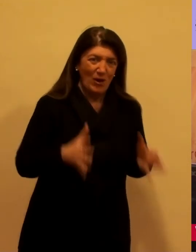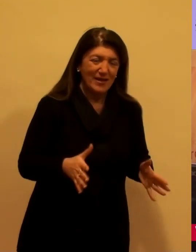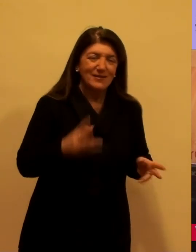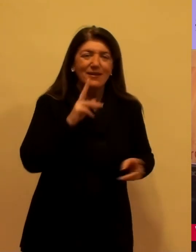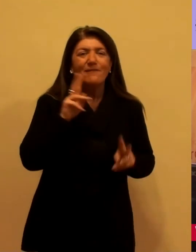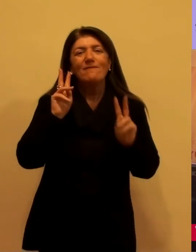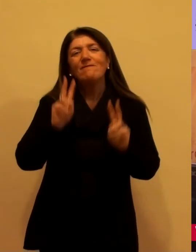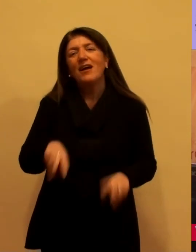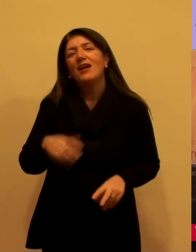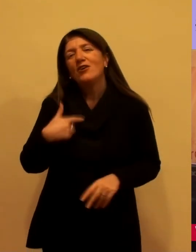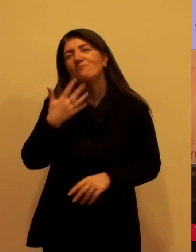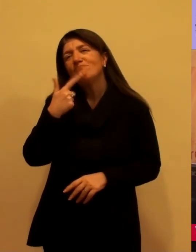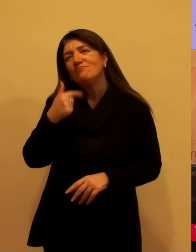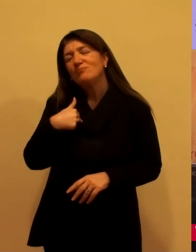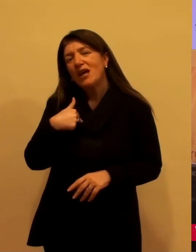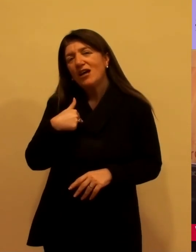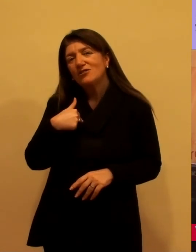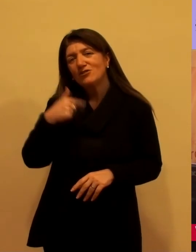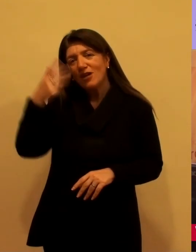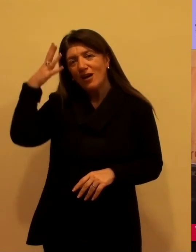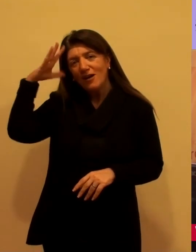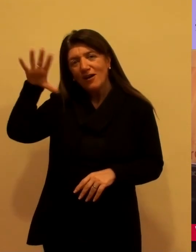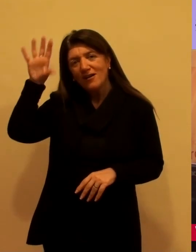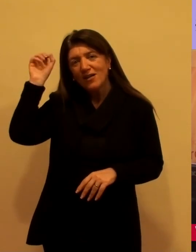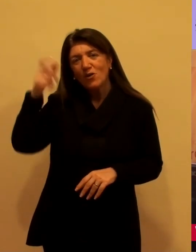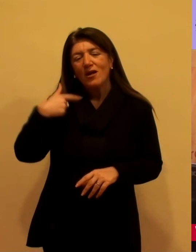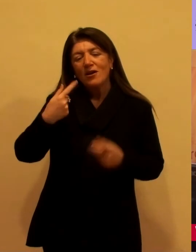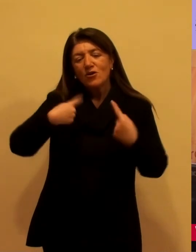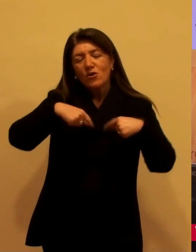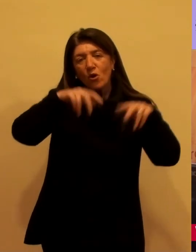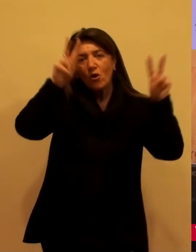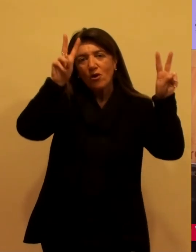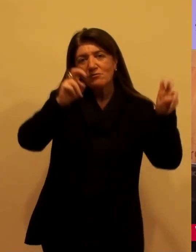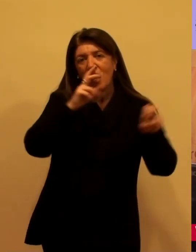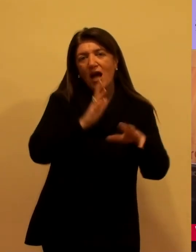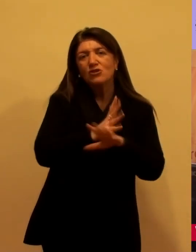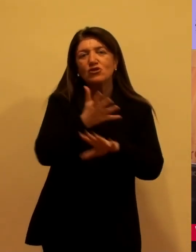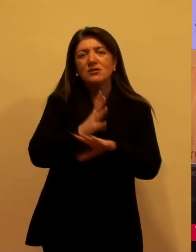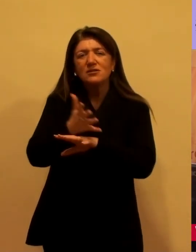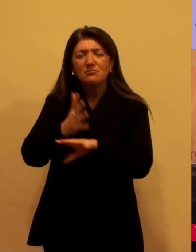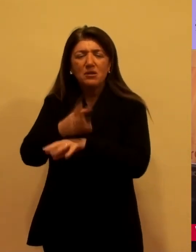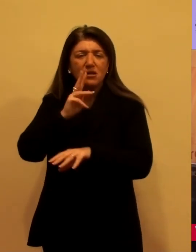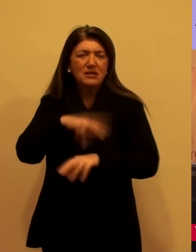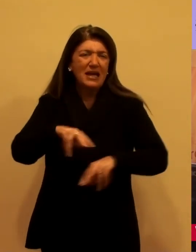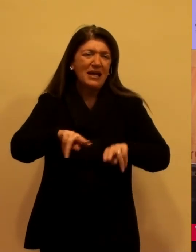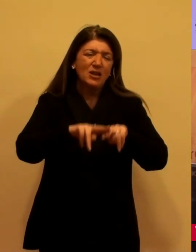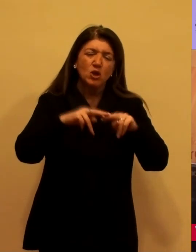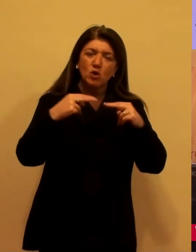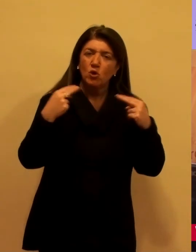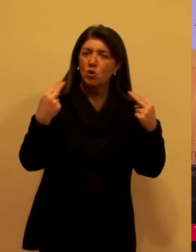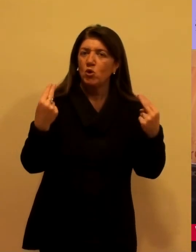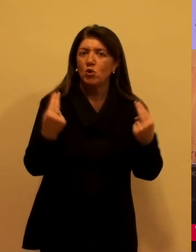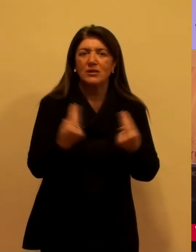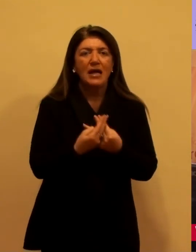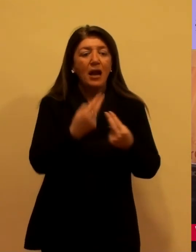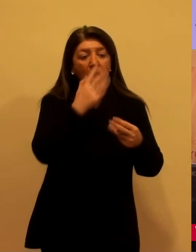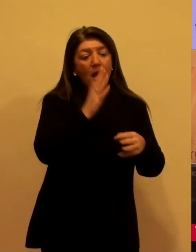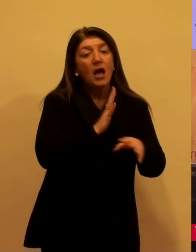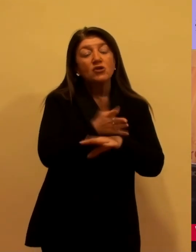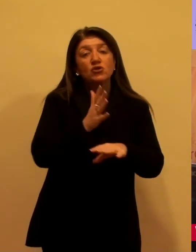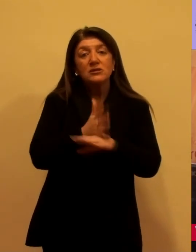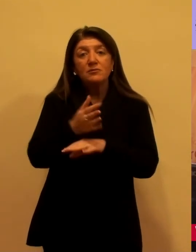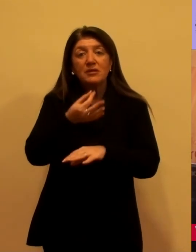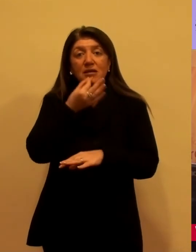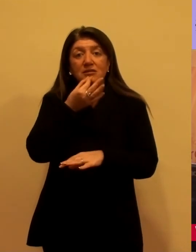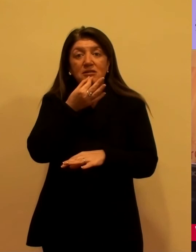piace ricordare che per noi la questione dell'accessibilità è totale, quindi sicuramente accessibilità significa